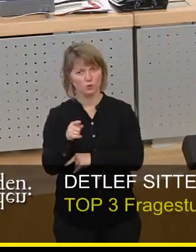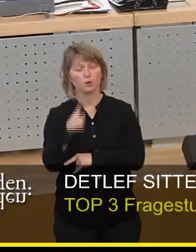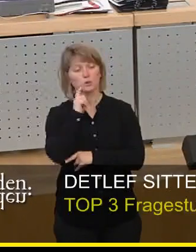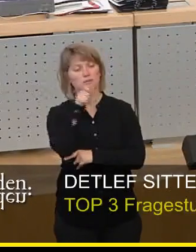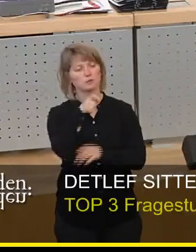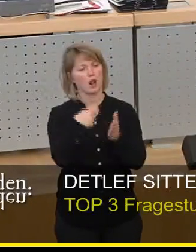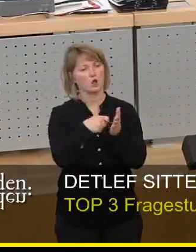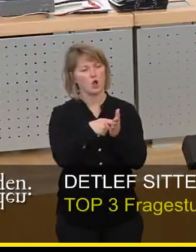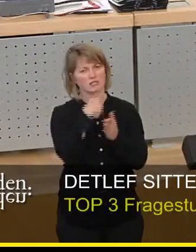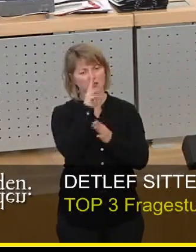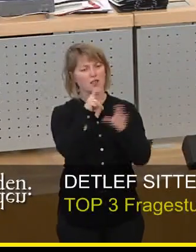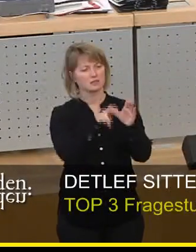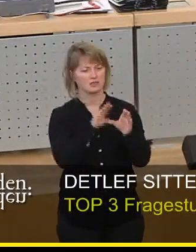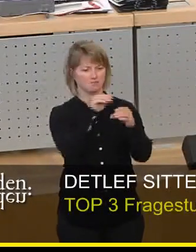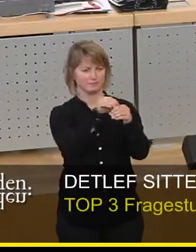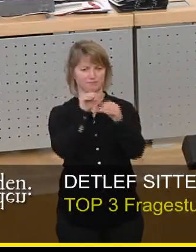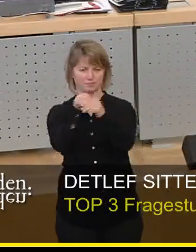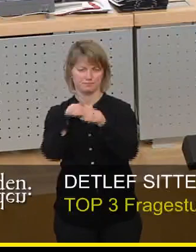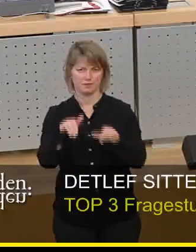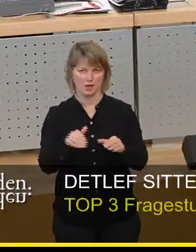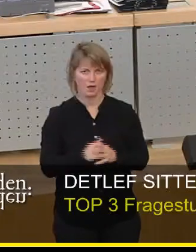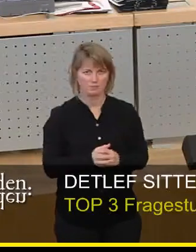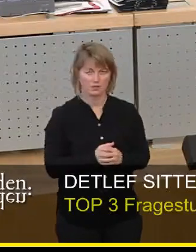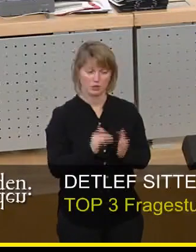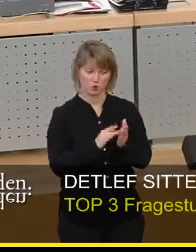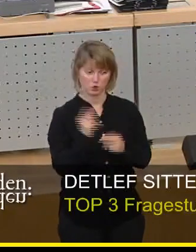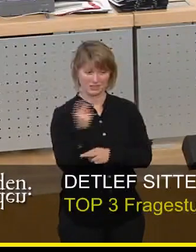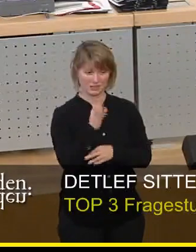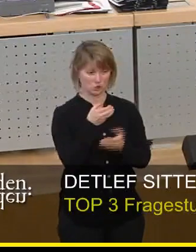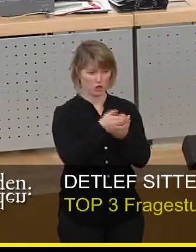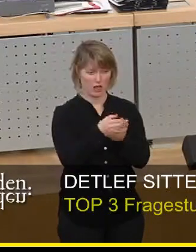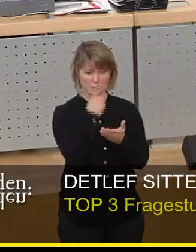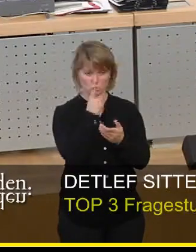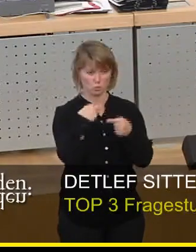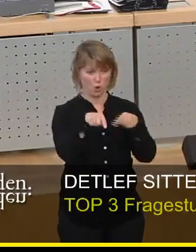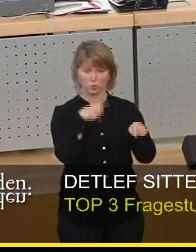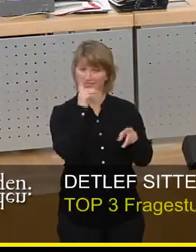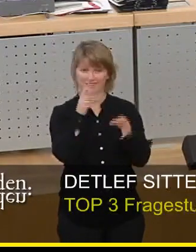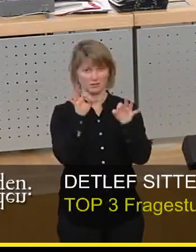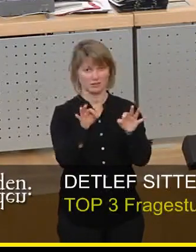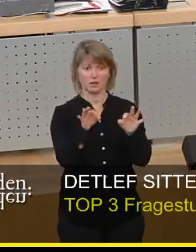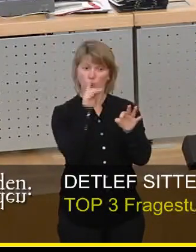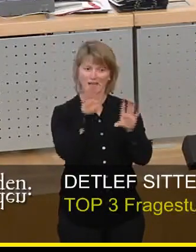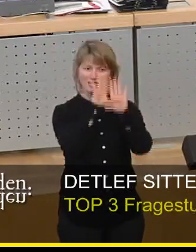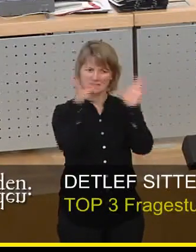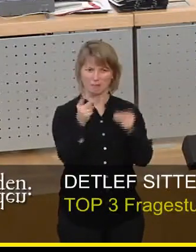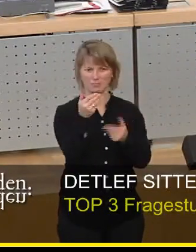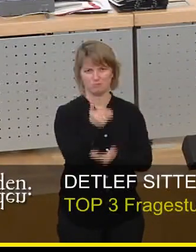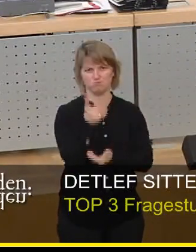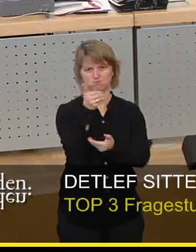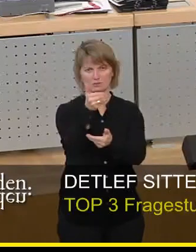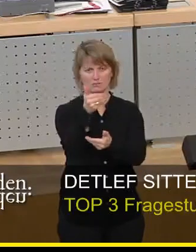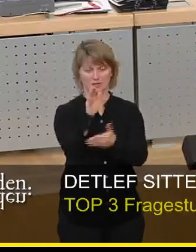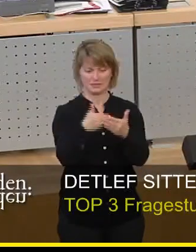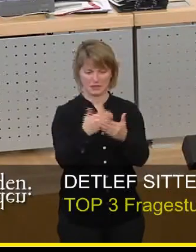Personalkostenansatz gefallen. Dadurch, dass diese Stellenzuordnung hier nicht konkret ist, sondern ein Gesamttopf ist, sind zumindest